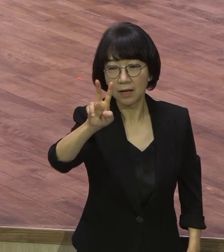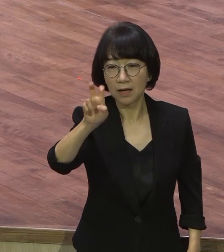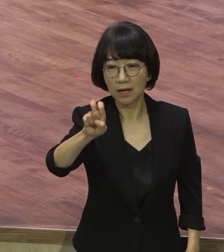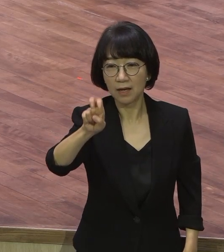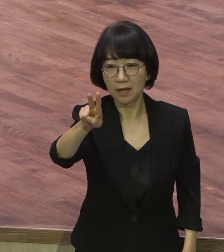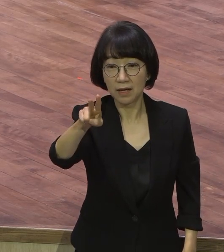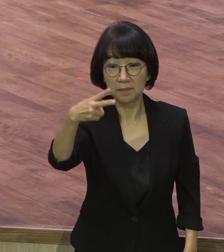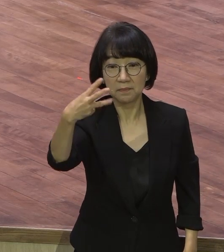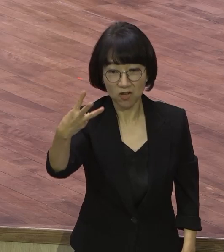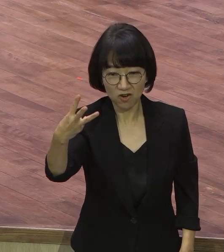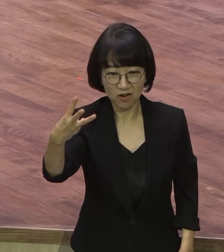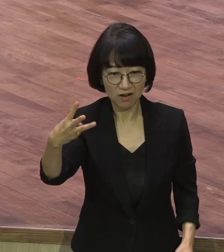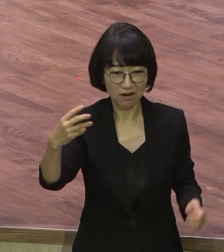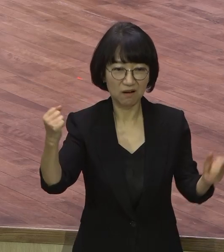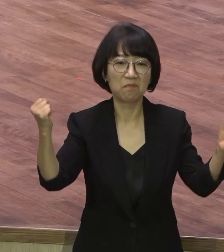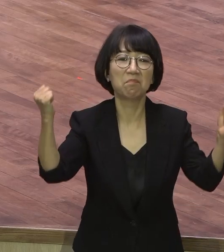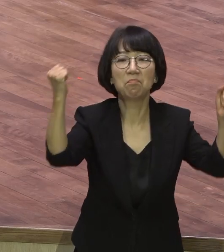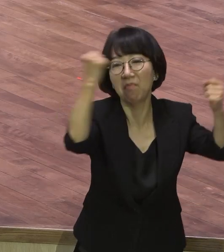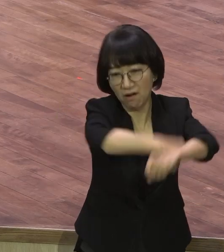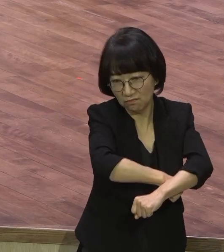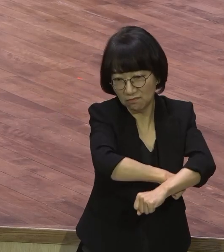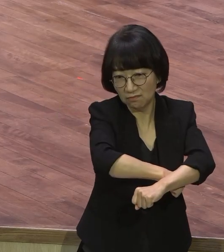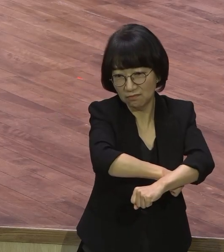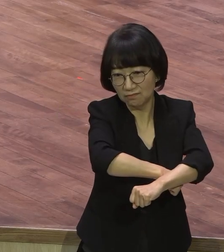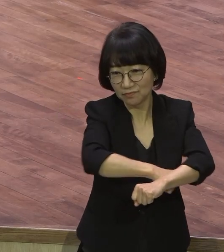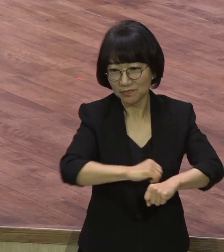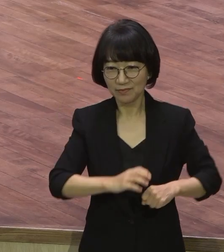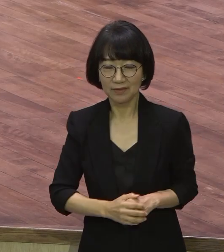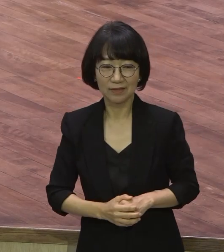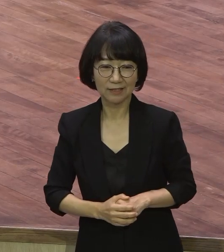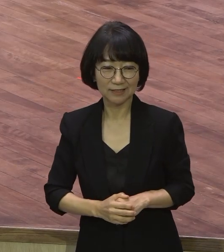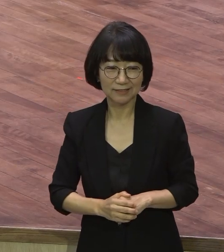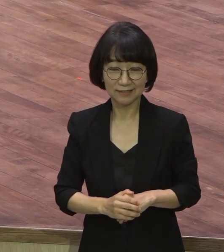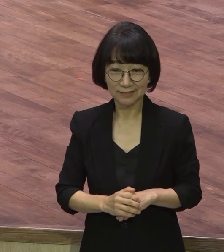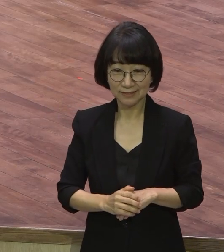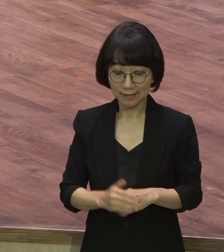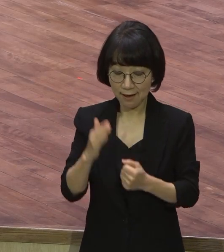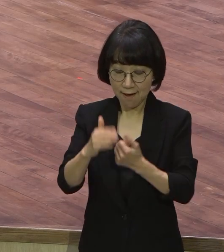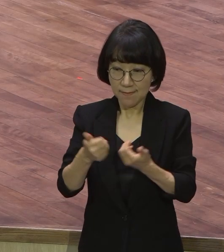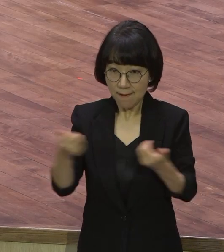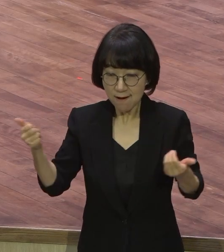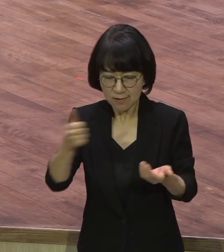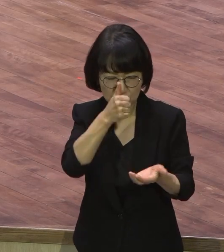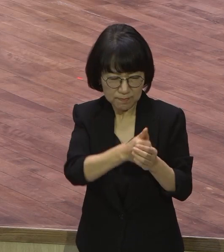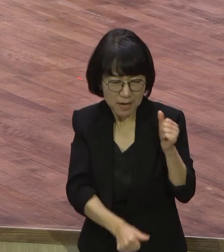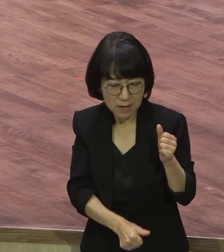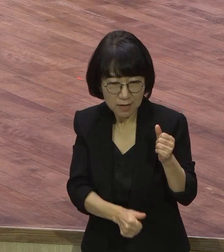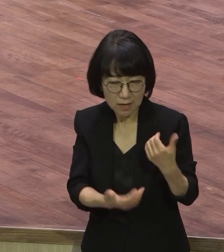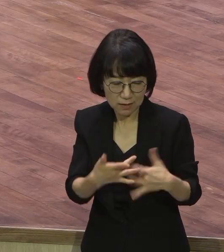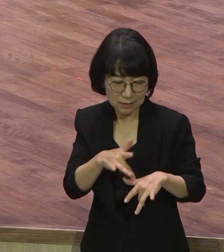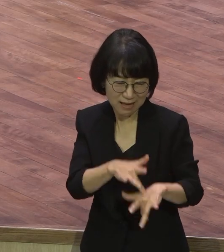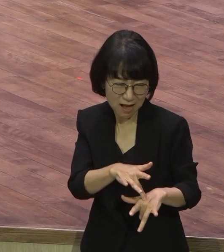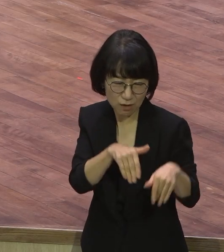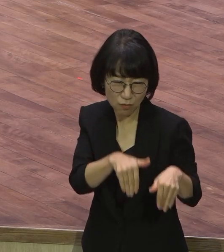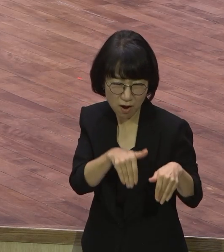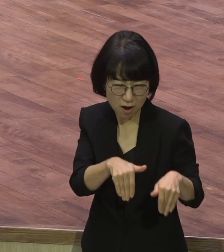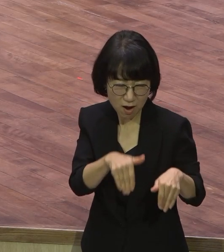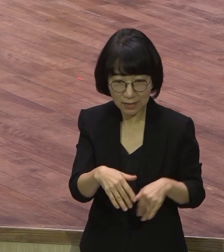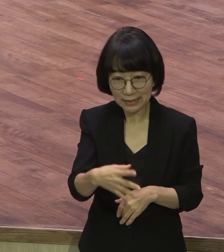영육관 다 파멸입니다. 하나님을 떠나 죄 가운데 사단 종돌을 하면서 뭐예요? 이 불신자들은